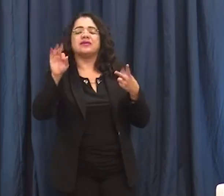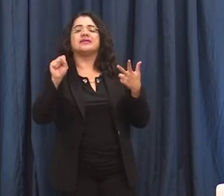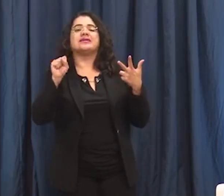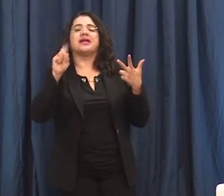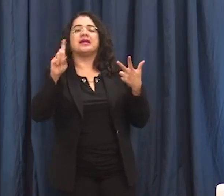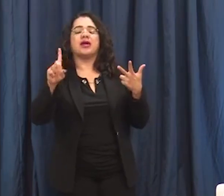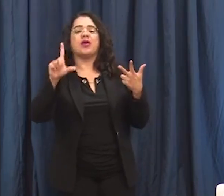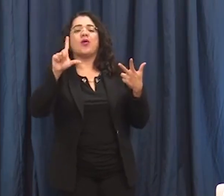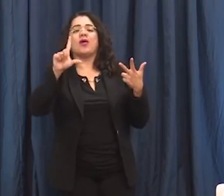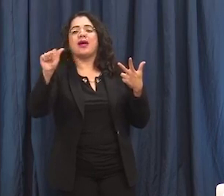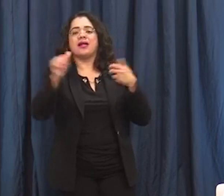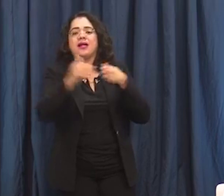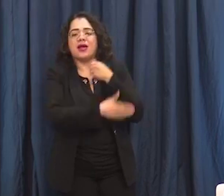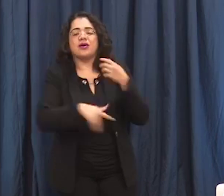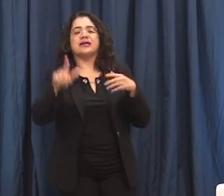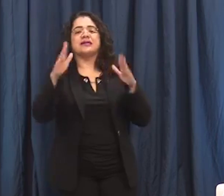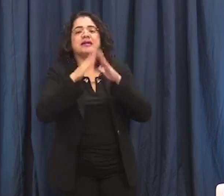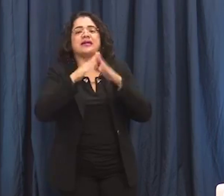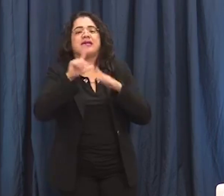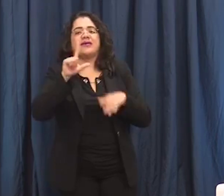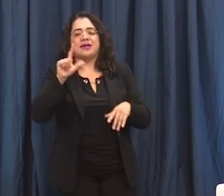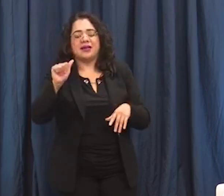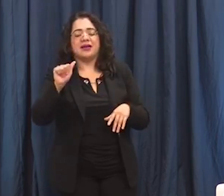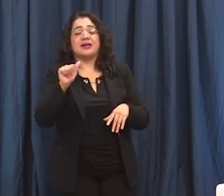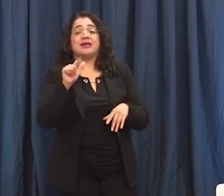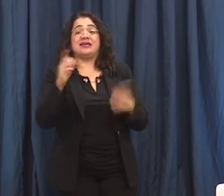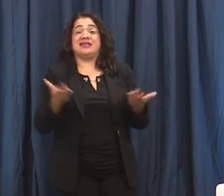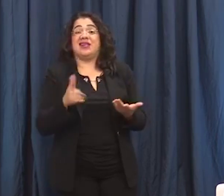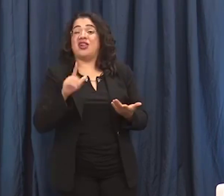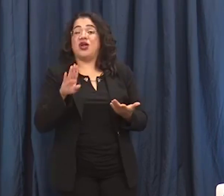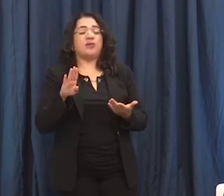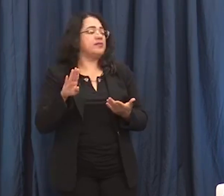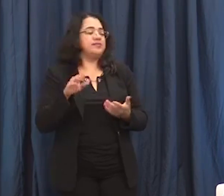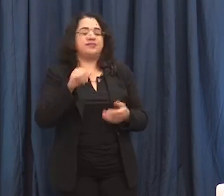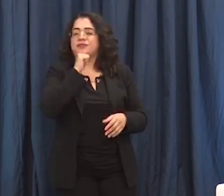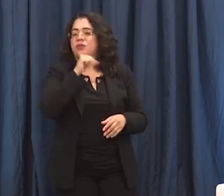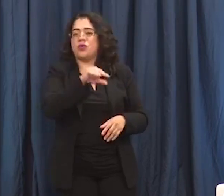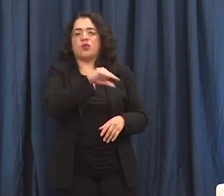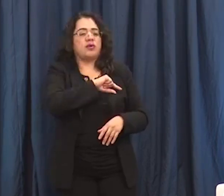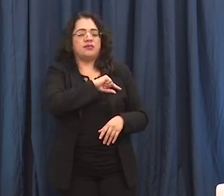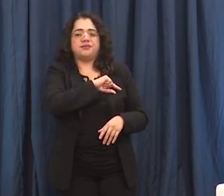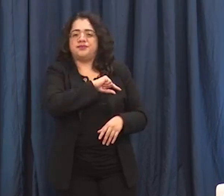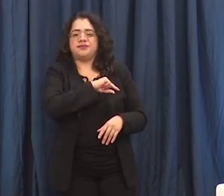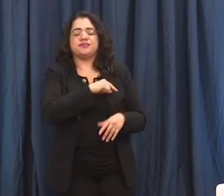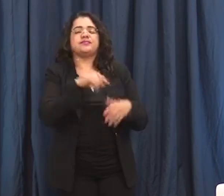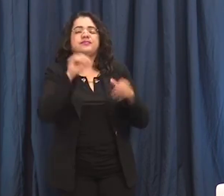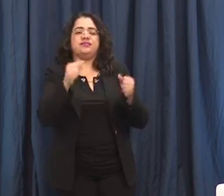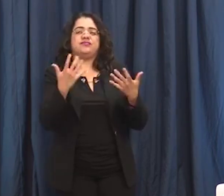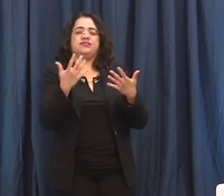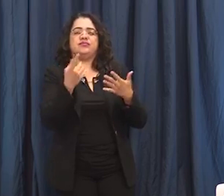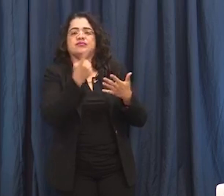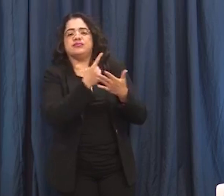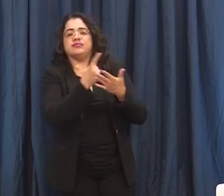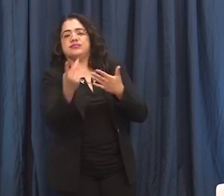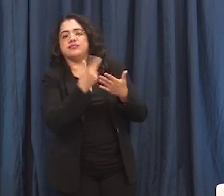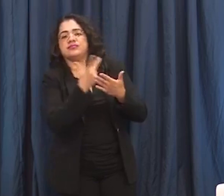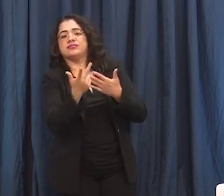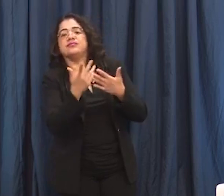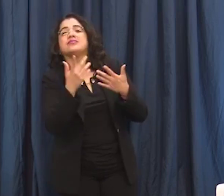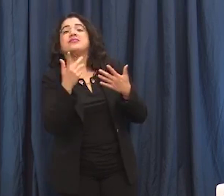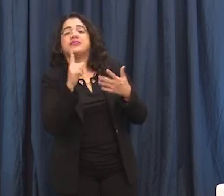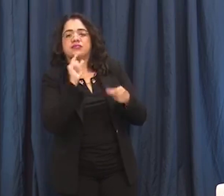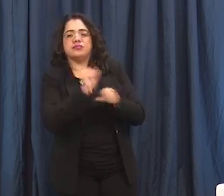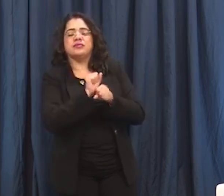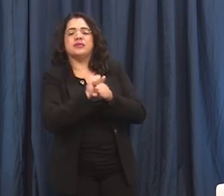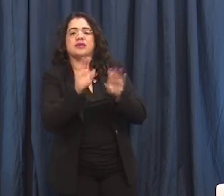la ciudad de Long Beach. Todavía vemos algunas semanas mientras que podamos reabrir completamente. Esto